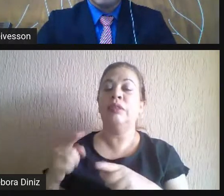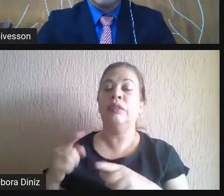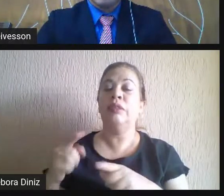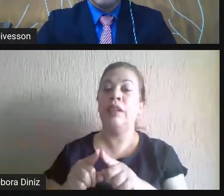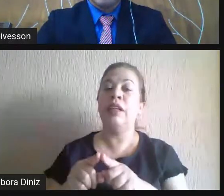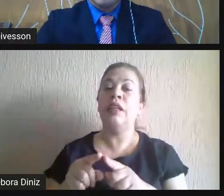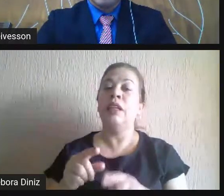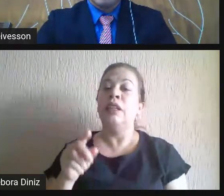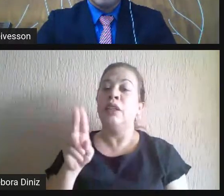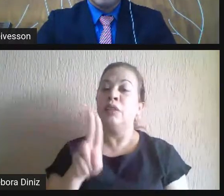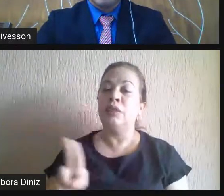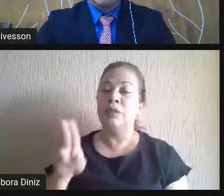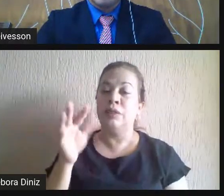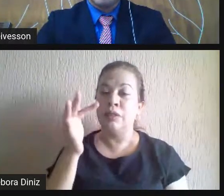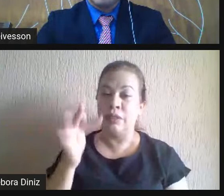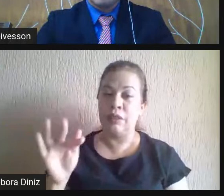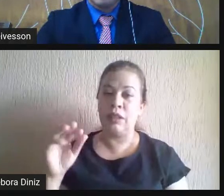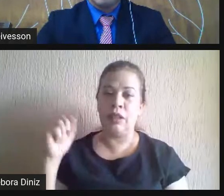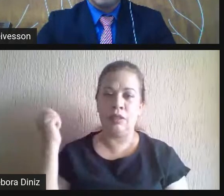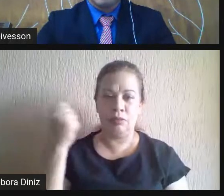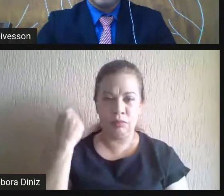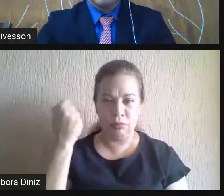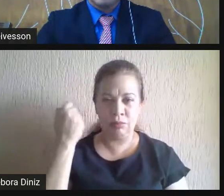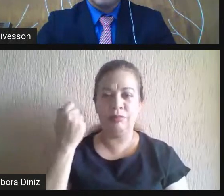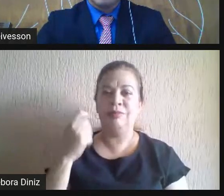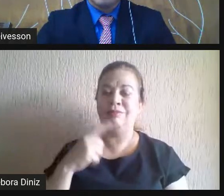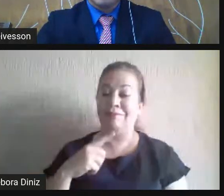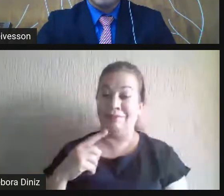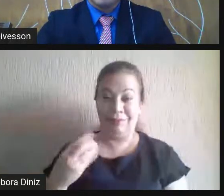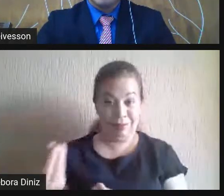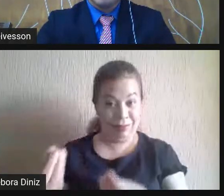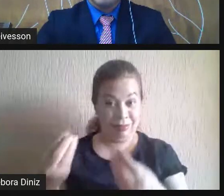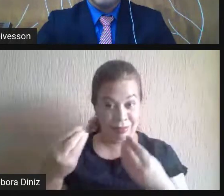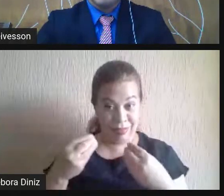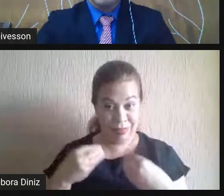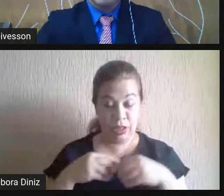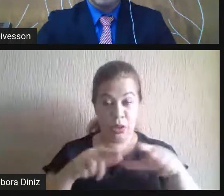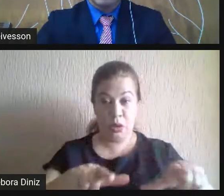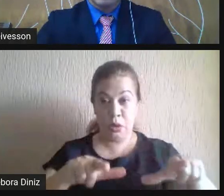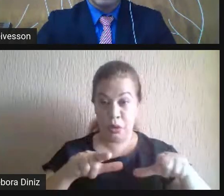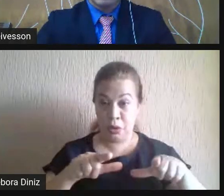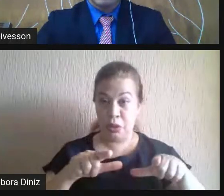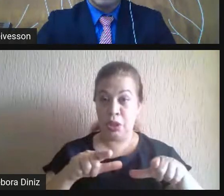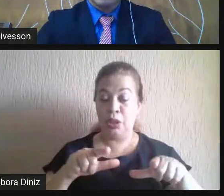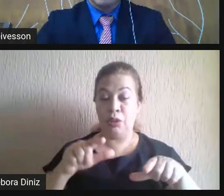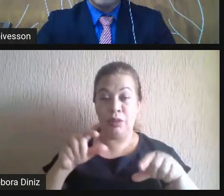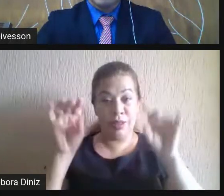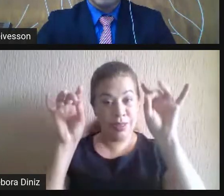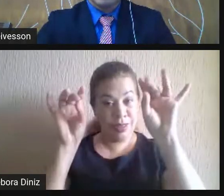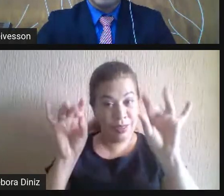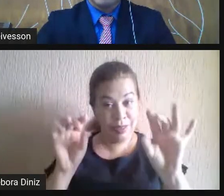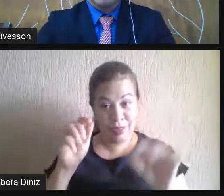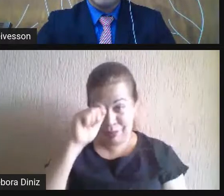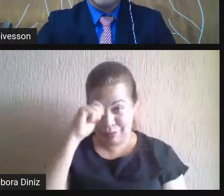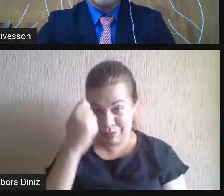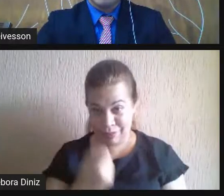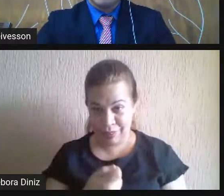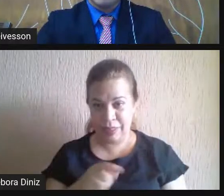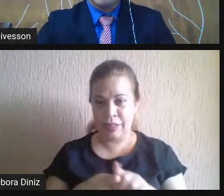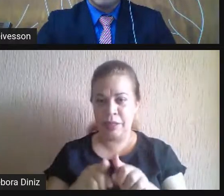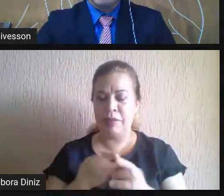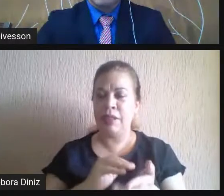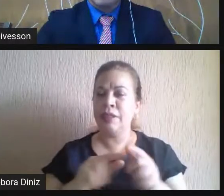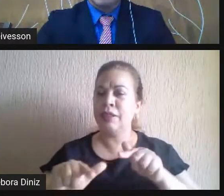recebeu o título de doutor honoris causa pelo Instituto Federal do Acre e atuou como secretário de Educação na Prefeitura de